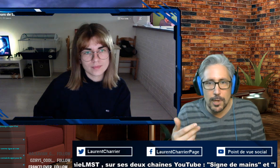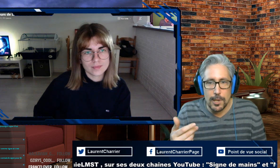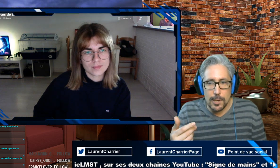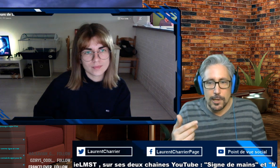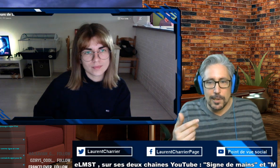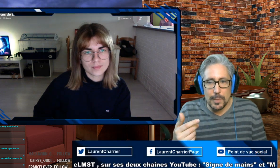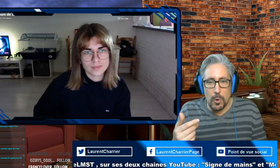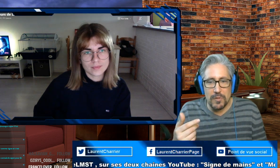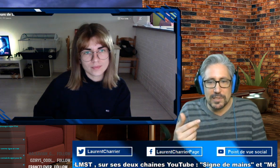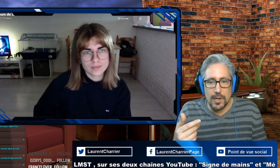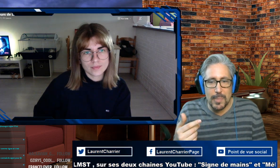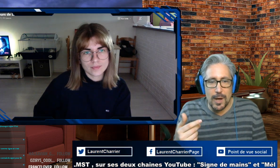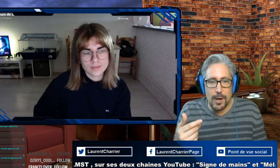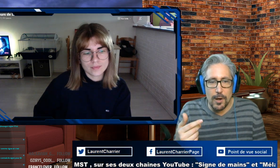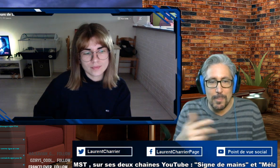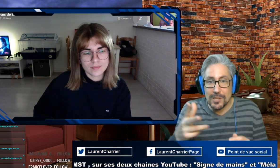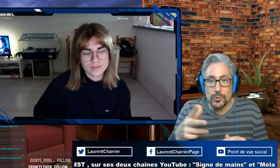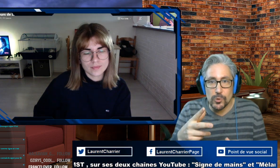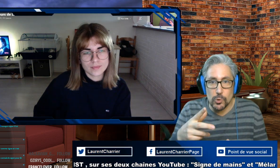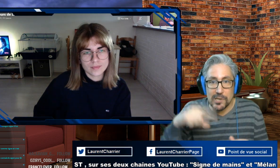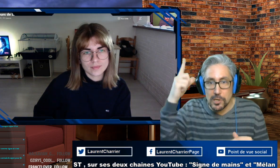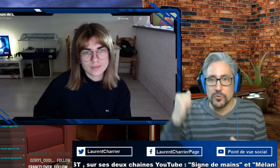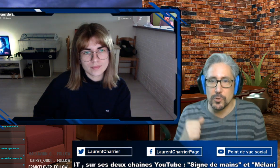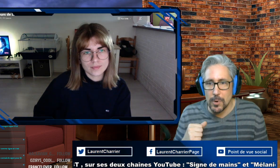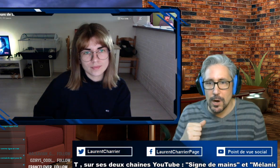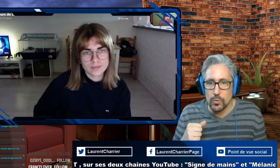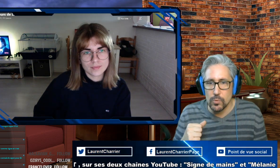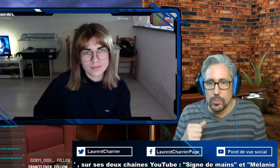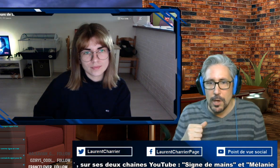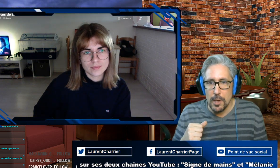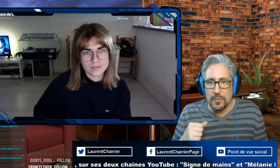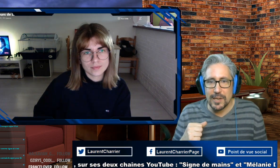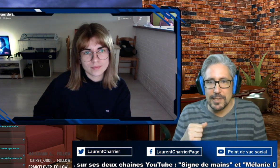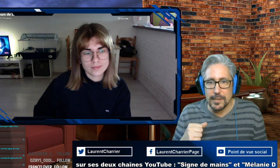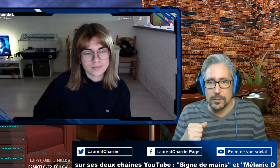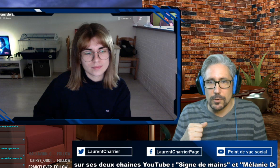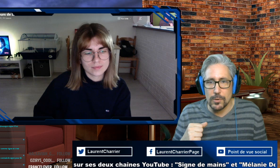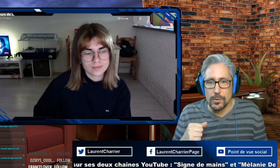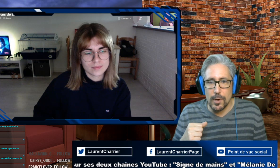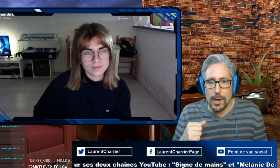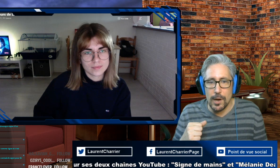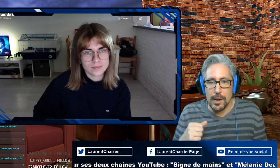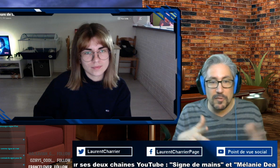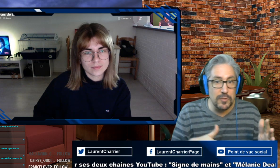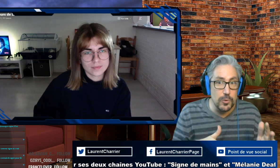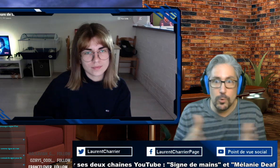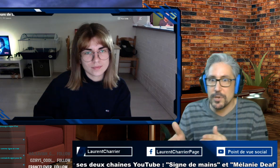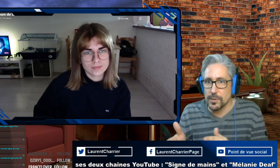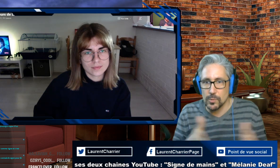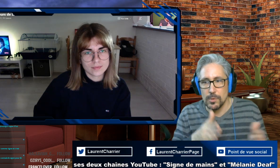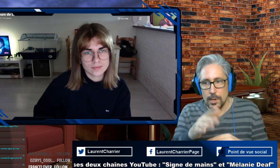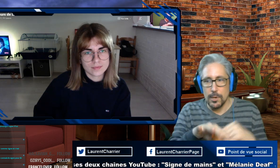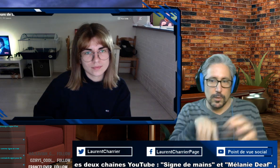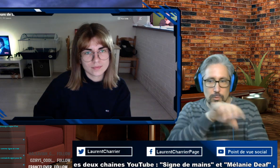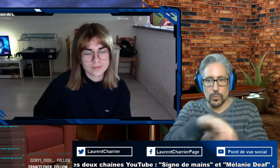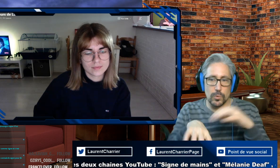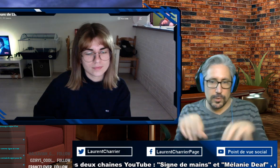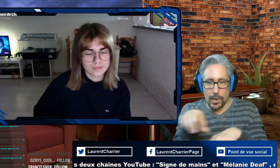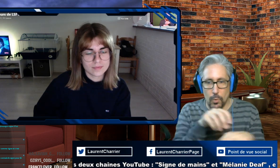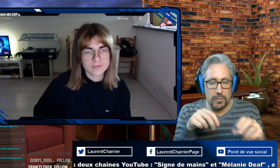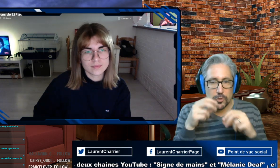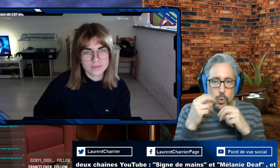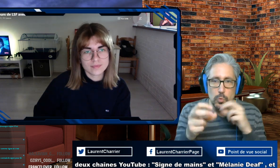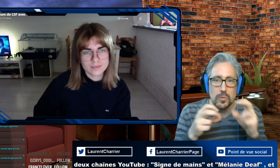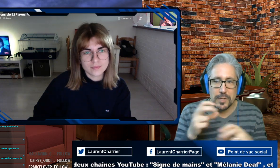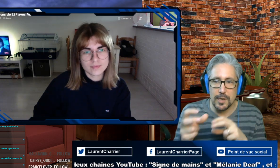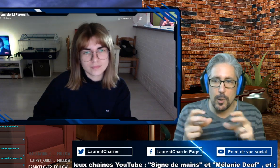Mathieu. Et ben on va dire bah Mathieu, celui qui a les cheveux noirs, ou Frédéric, la fille ou le garçon. Donc